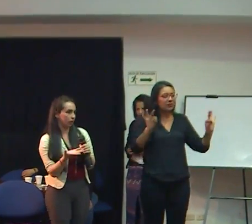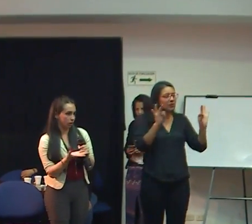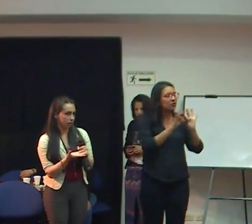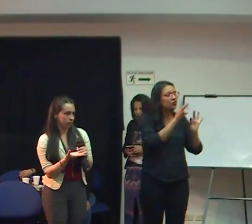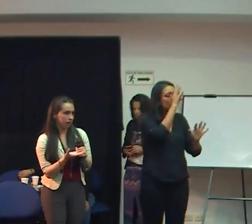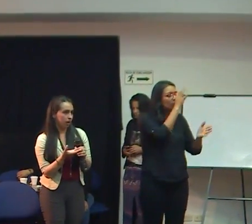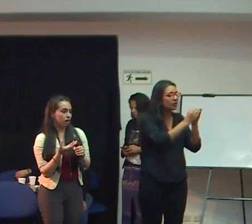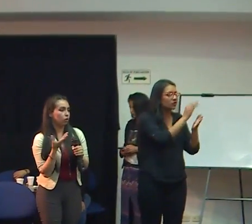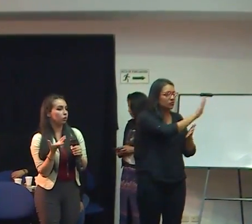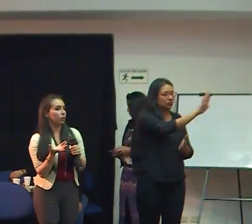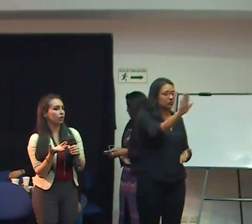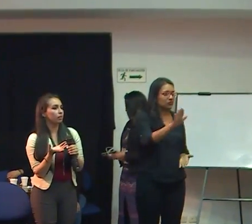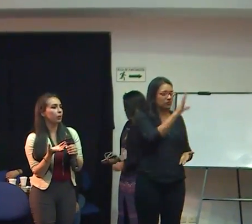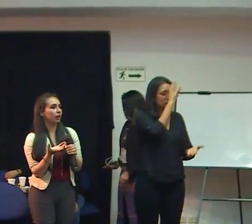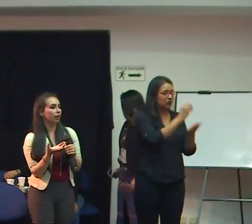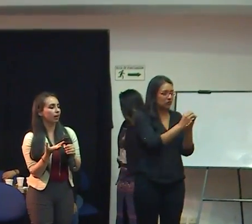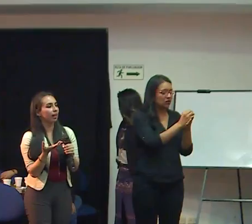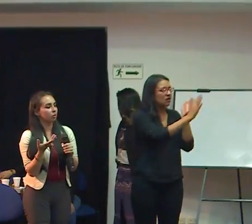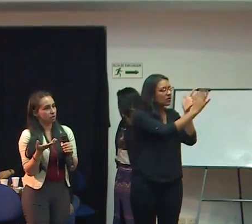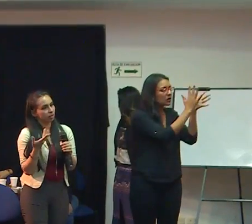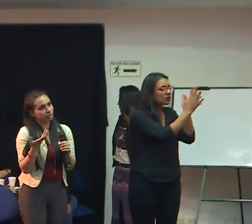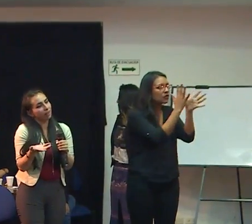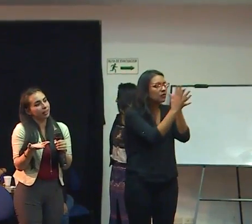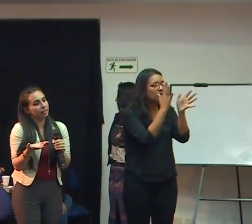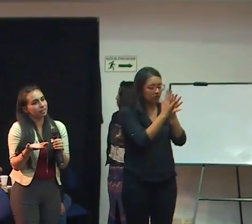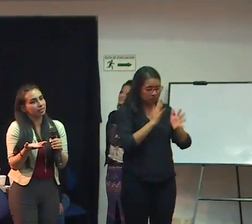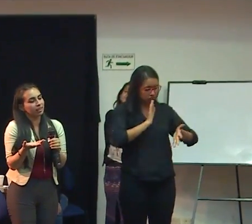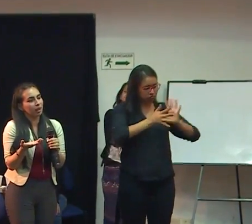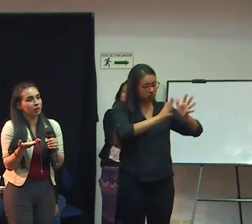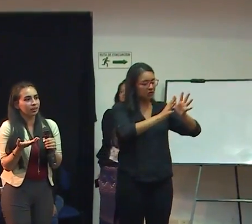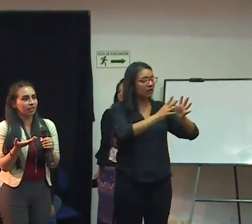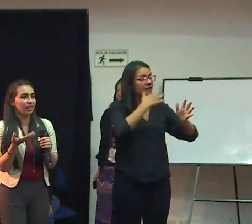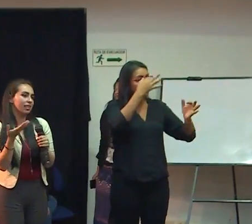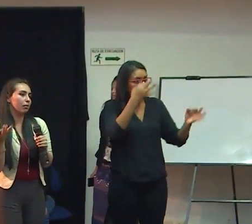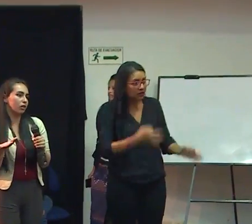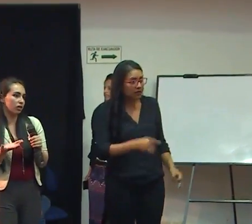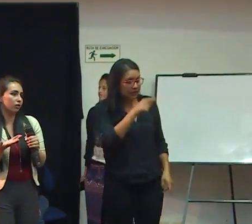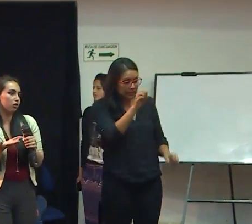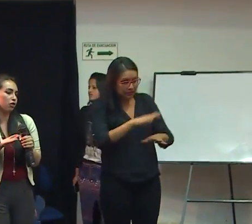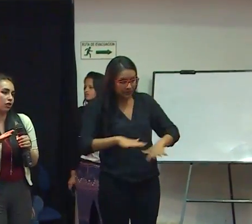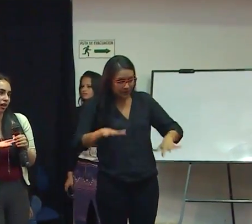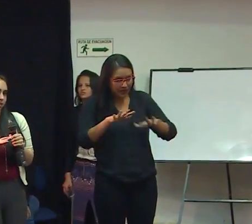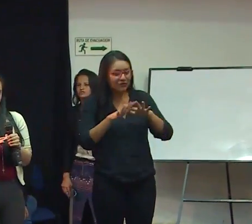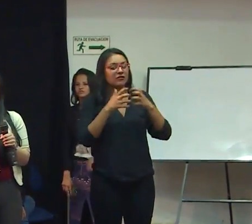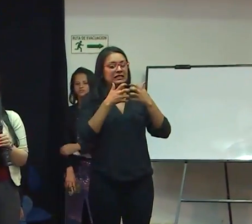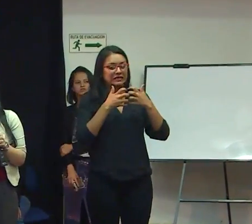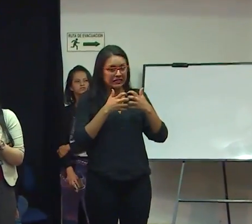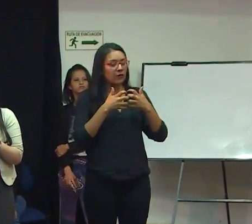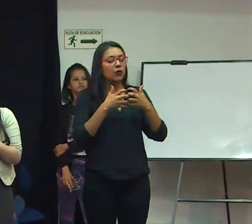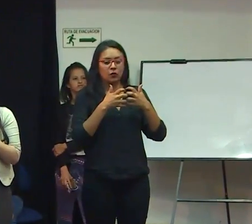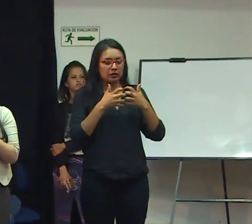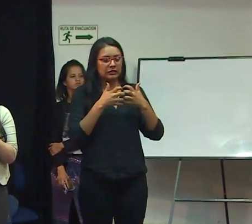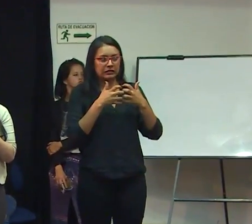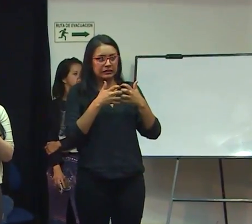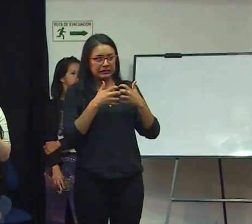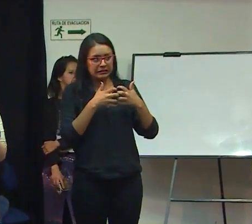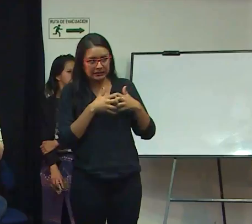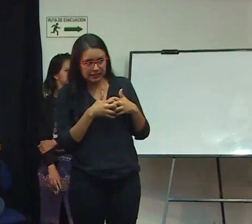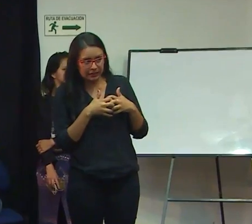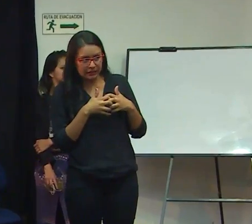sus opiniones, sus voces, porque queremos saber si realmente este espacio está funcionando, ¿sí?